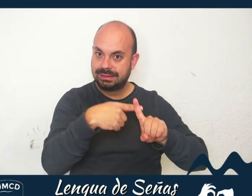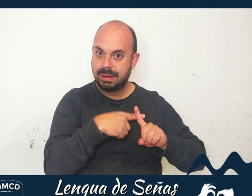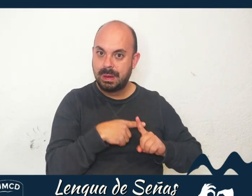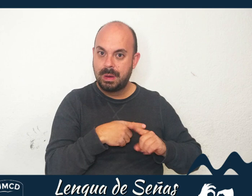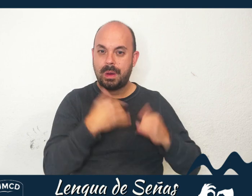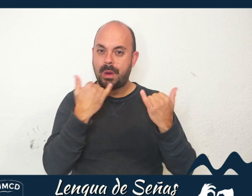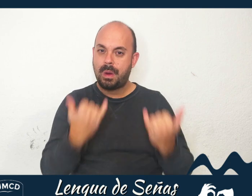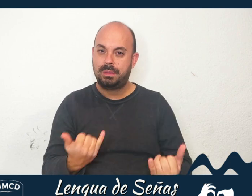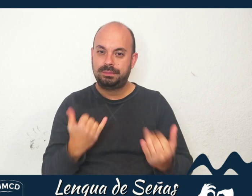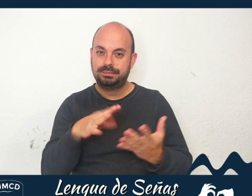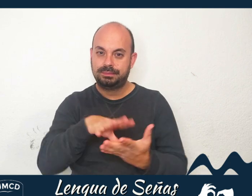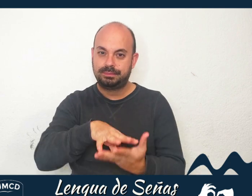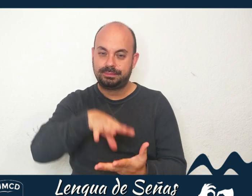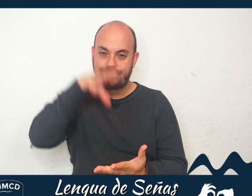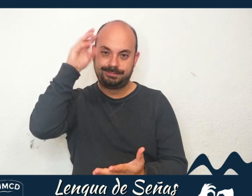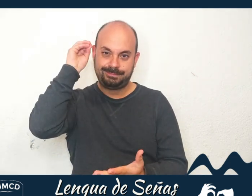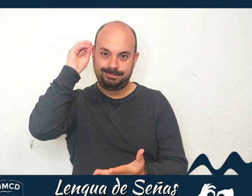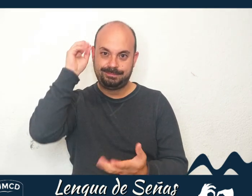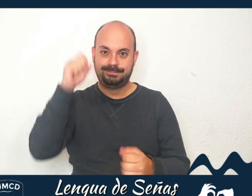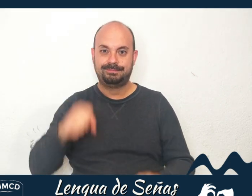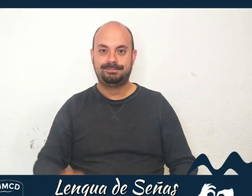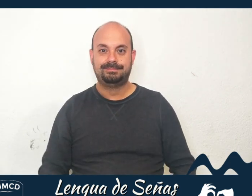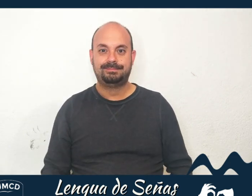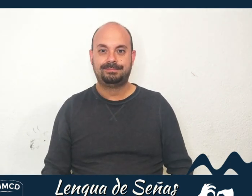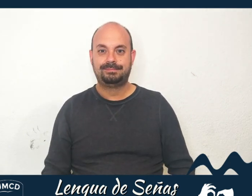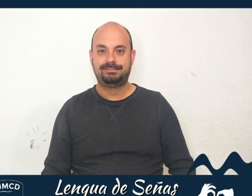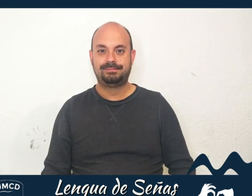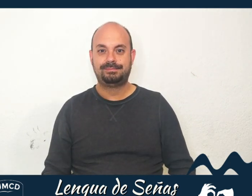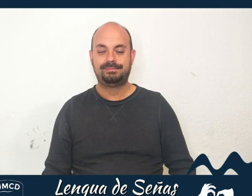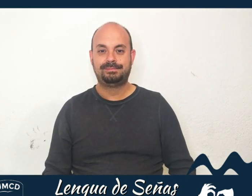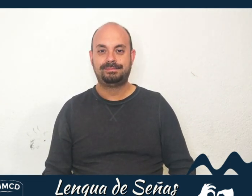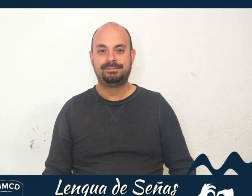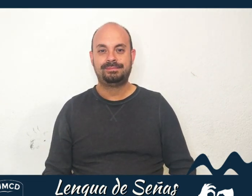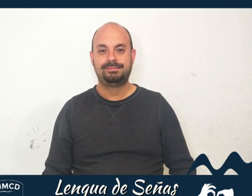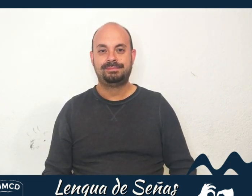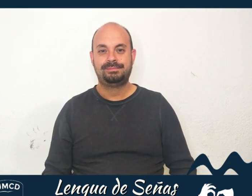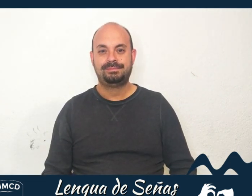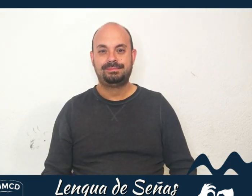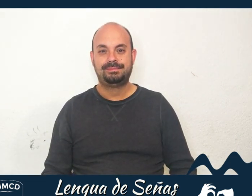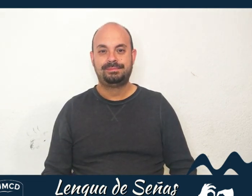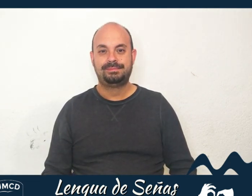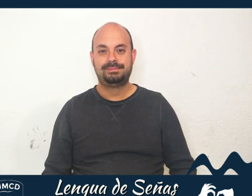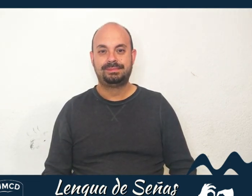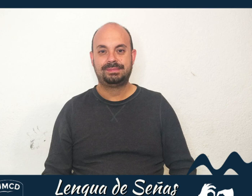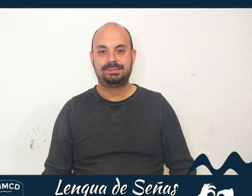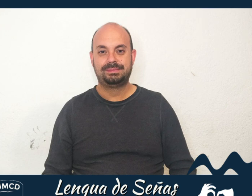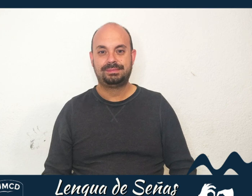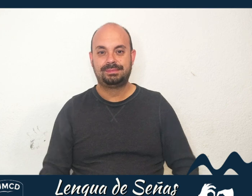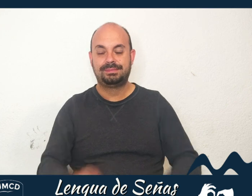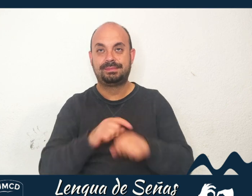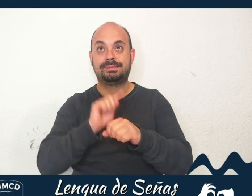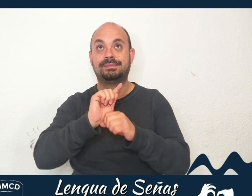frente a nosotros. Es nuestra lección de hoy día, aquí, en Un Momento con Dios.